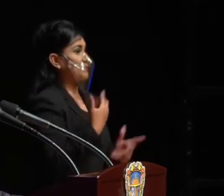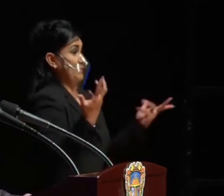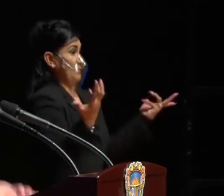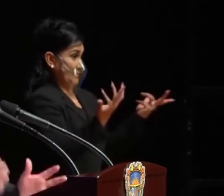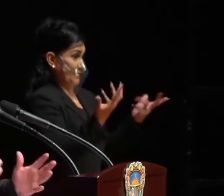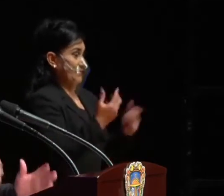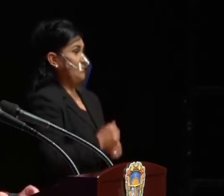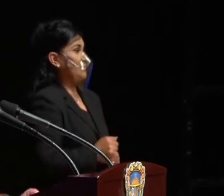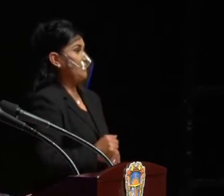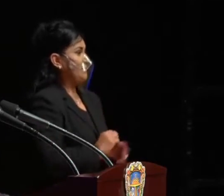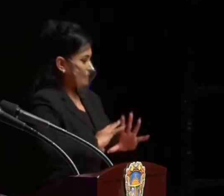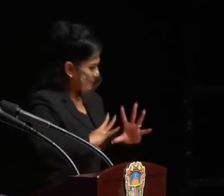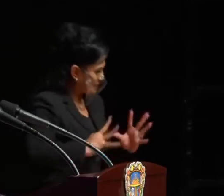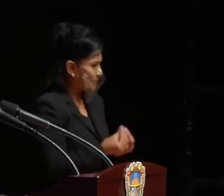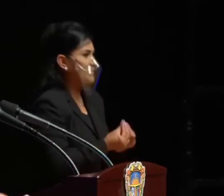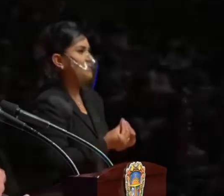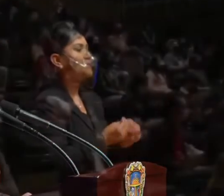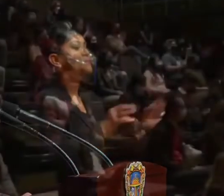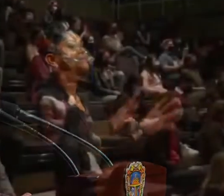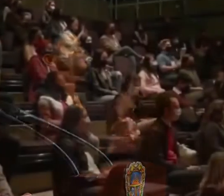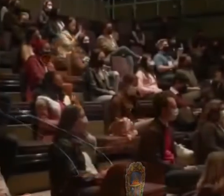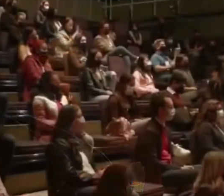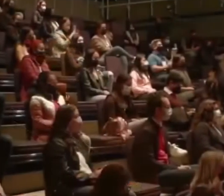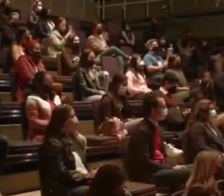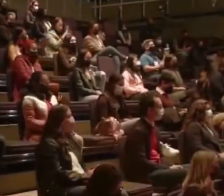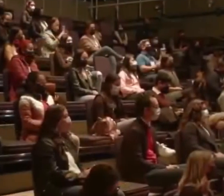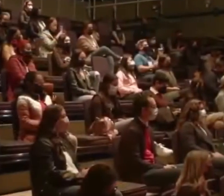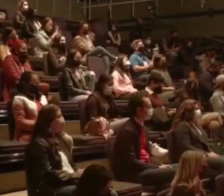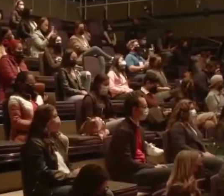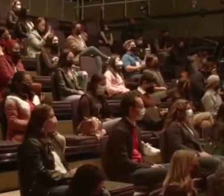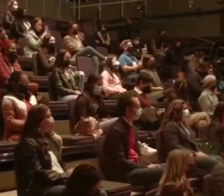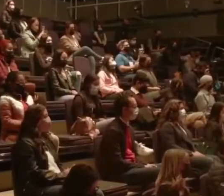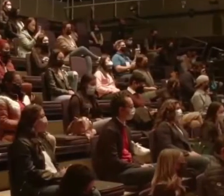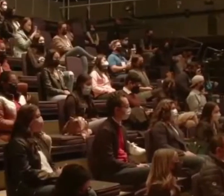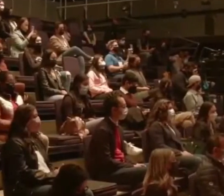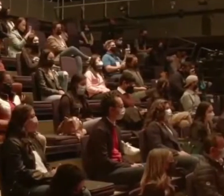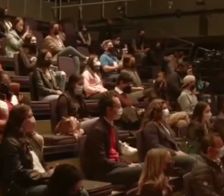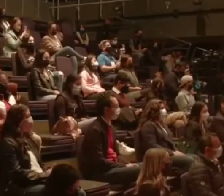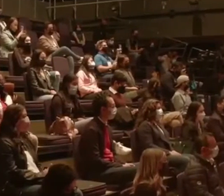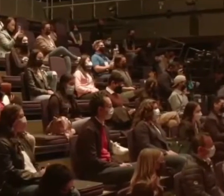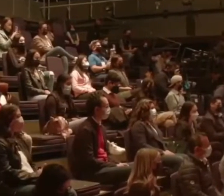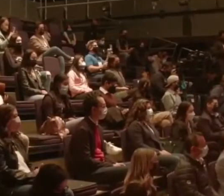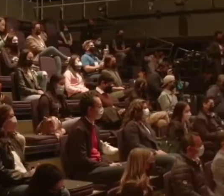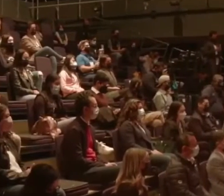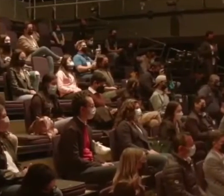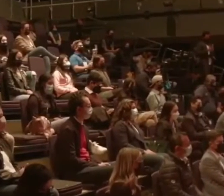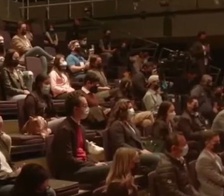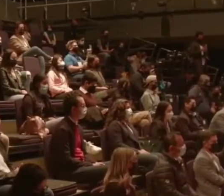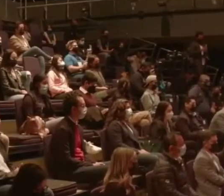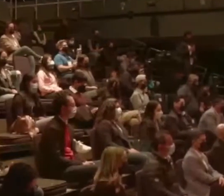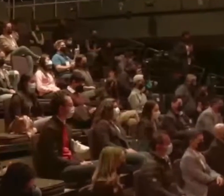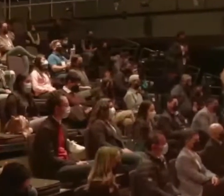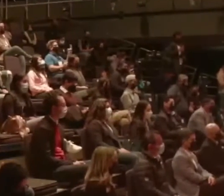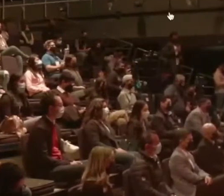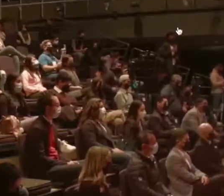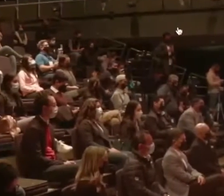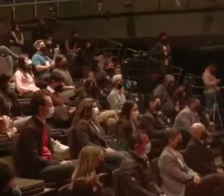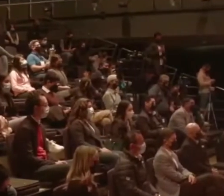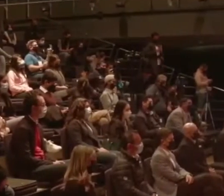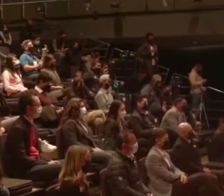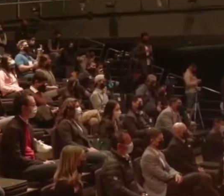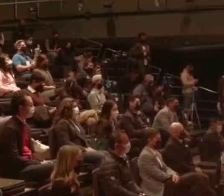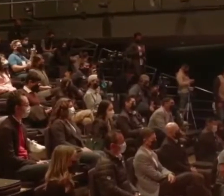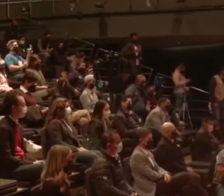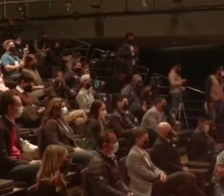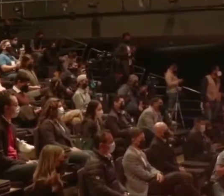nosotros todos juntos los que hagamos la ciudad que queremos. Sabemos ya que